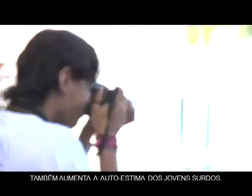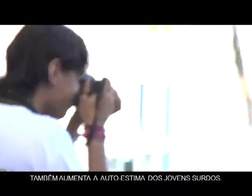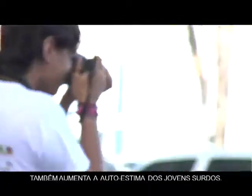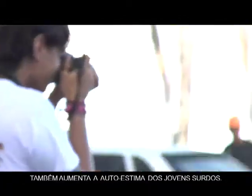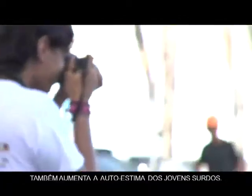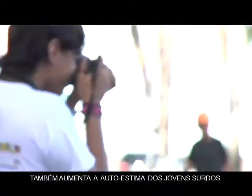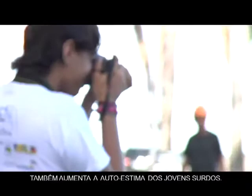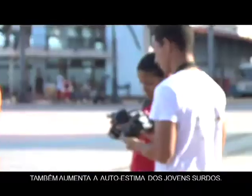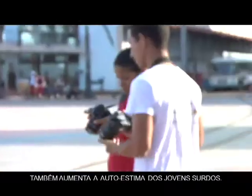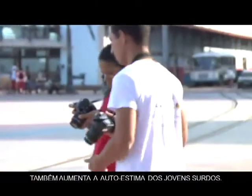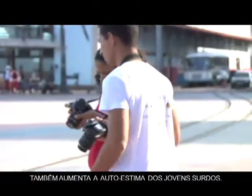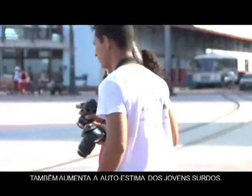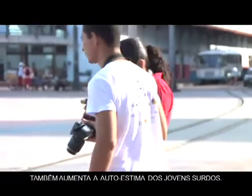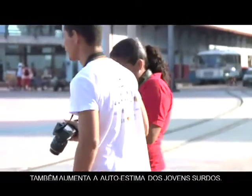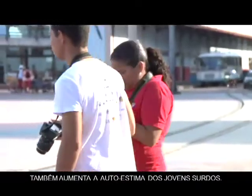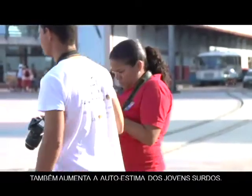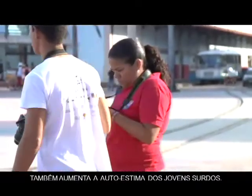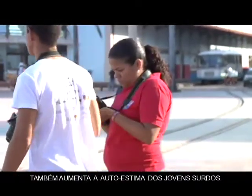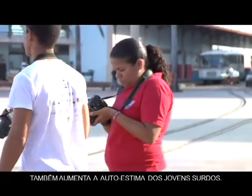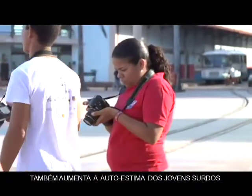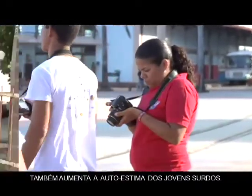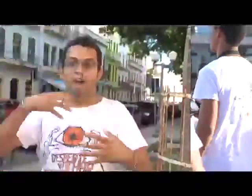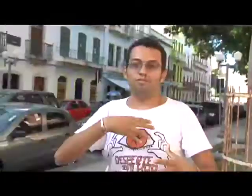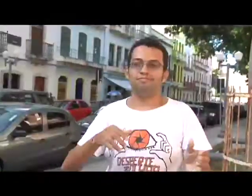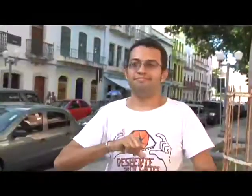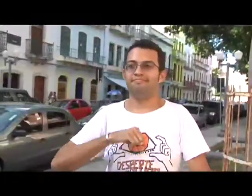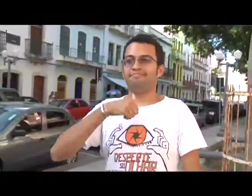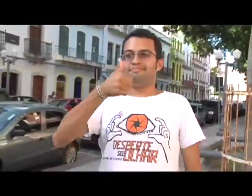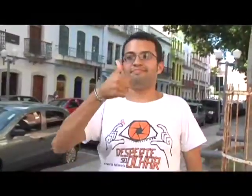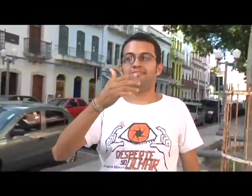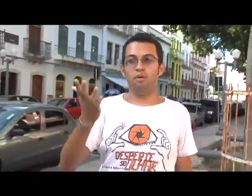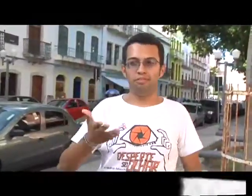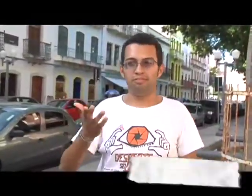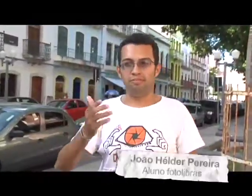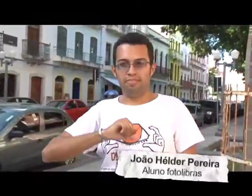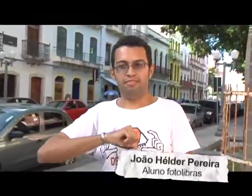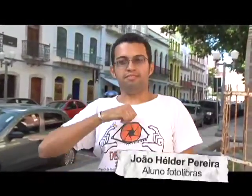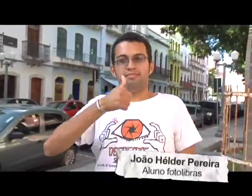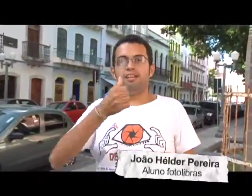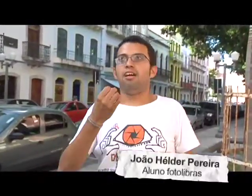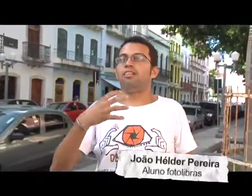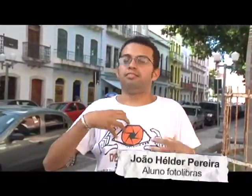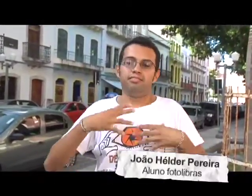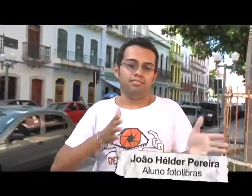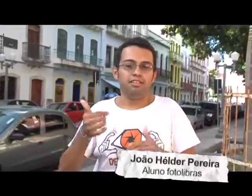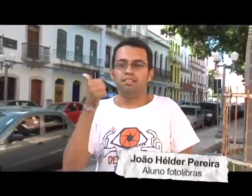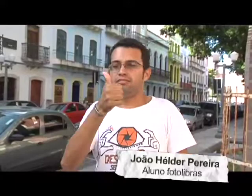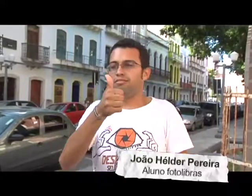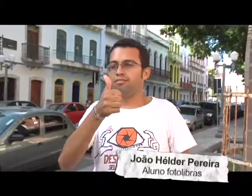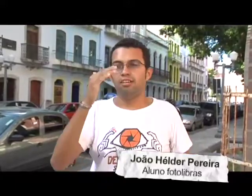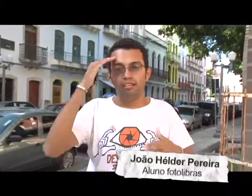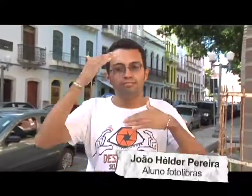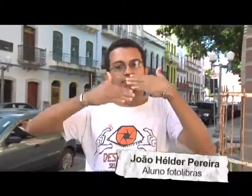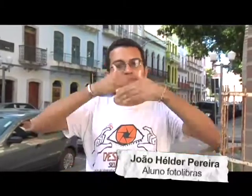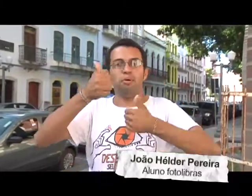também aumenta a autoestima dos jovens surdos. Bem, o projeto tem aumentado a minha autoestima e a minha visão de